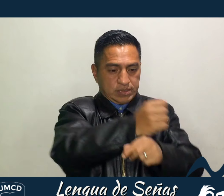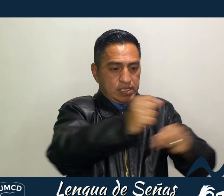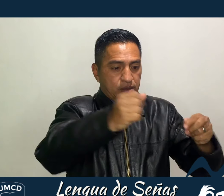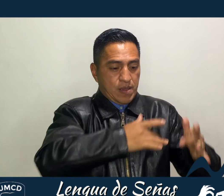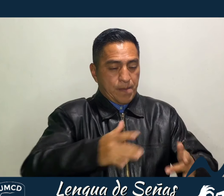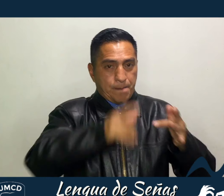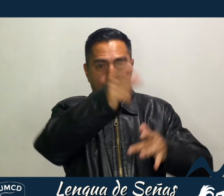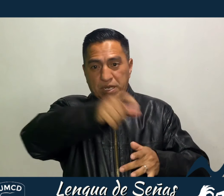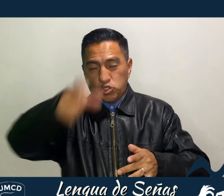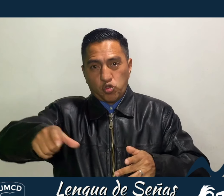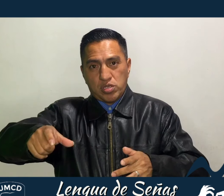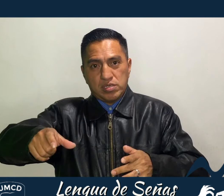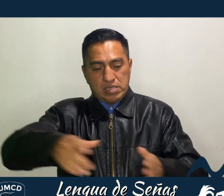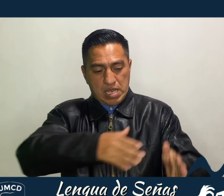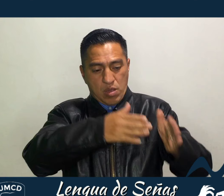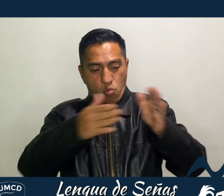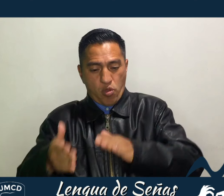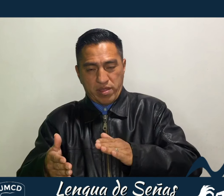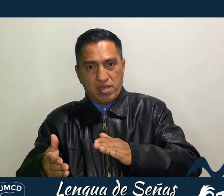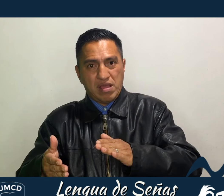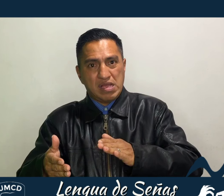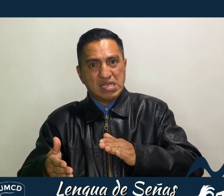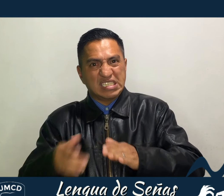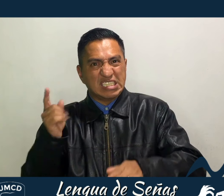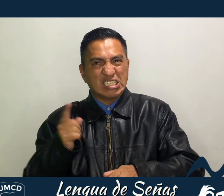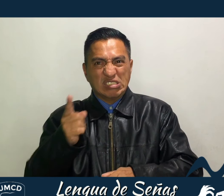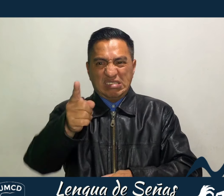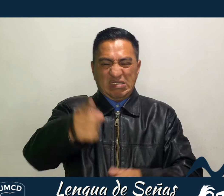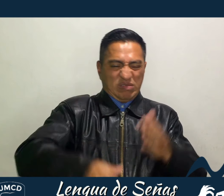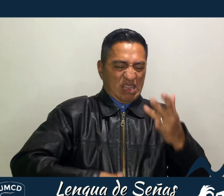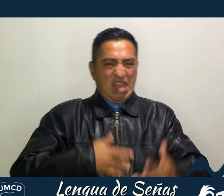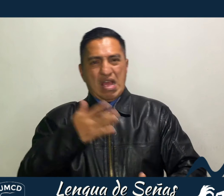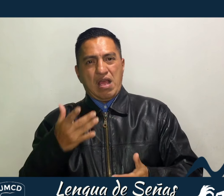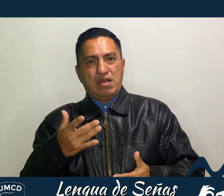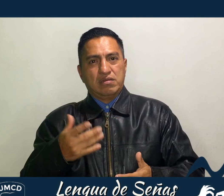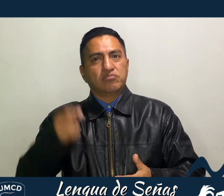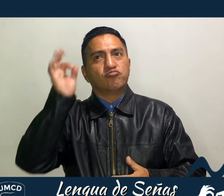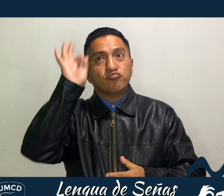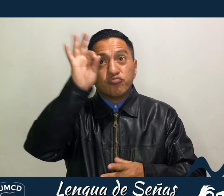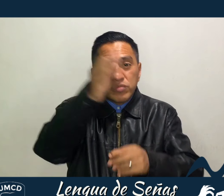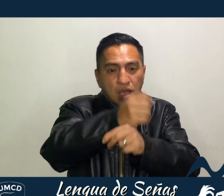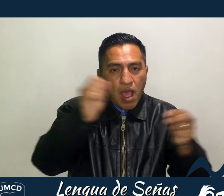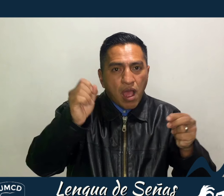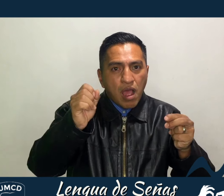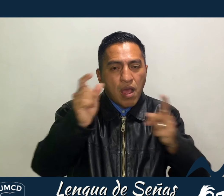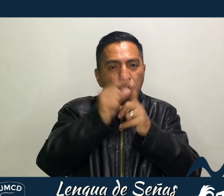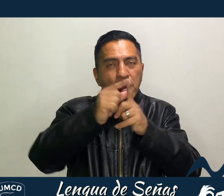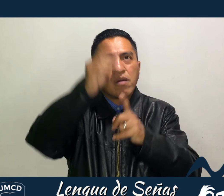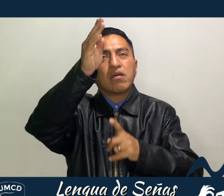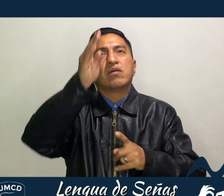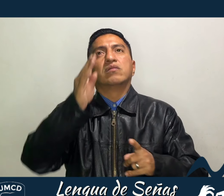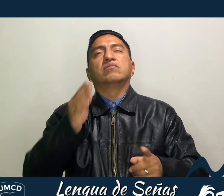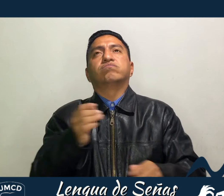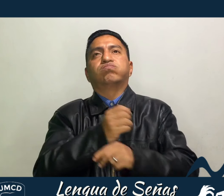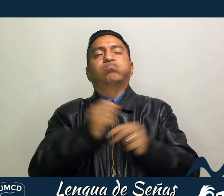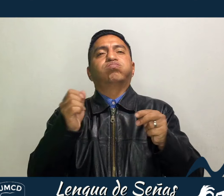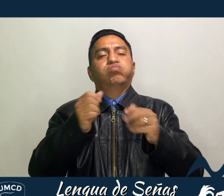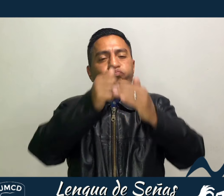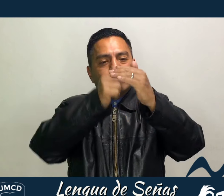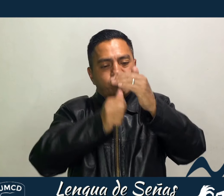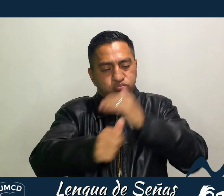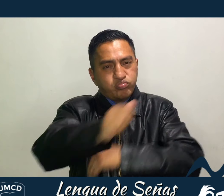las personas de la muerte eterna por medio de la predicación, porque someterse a